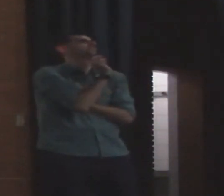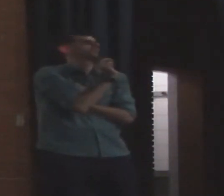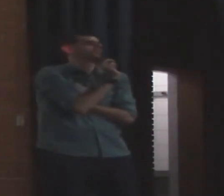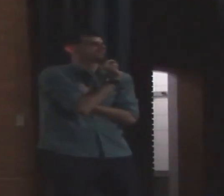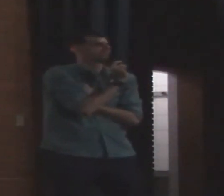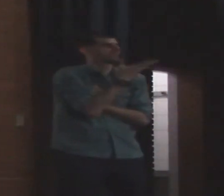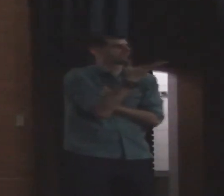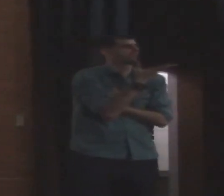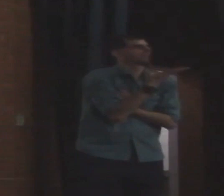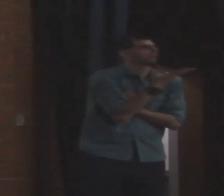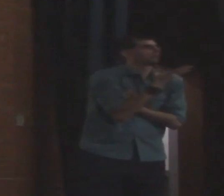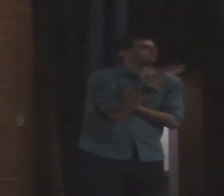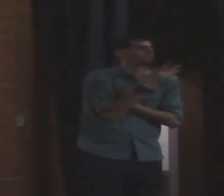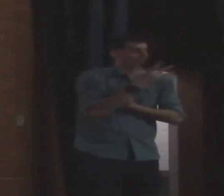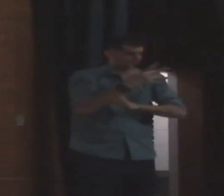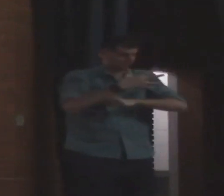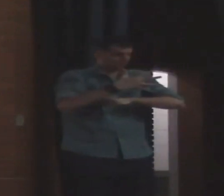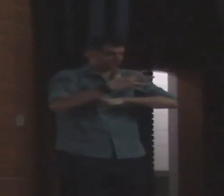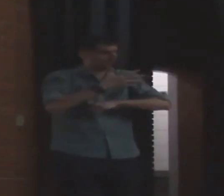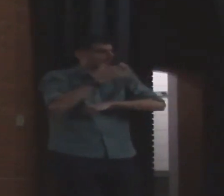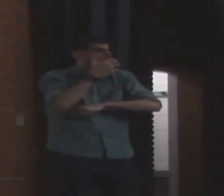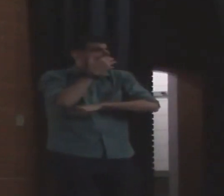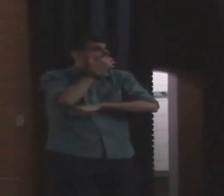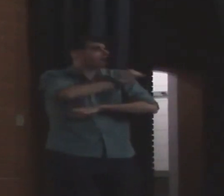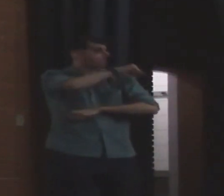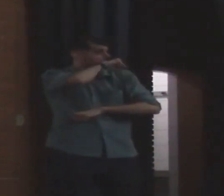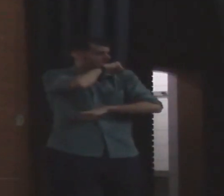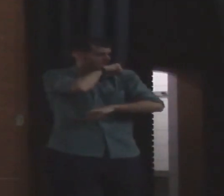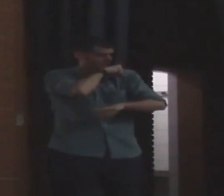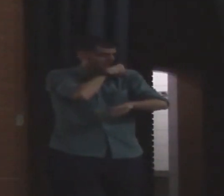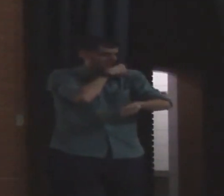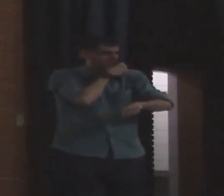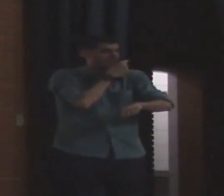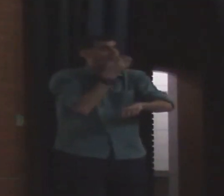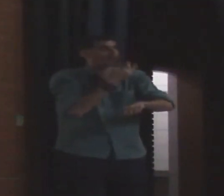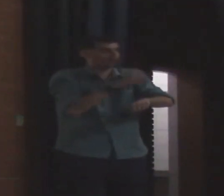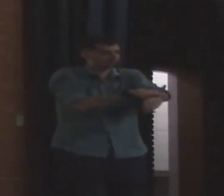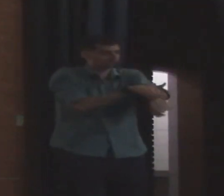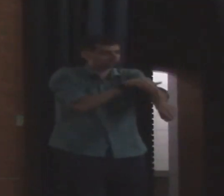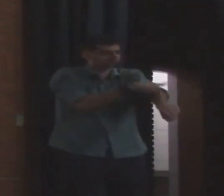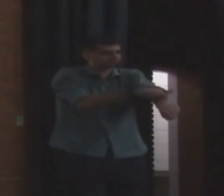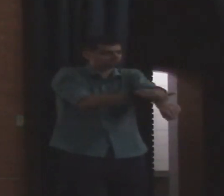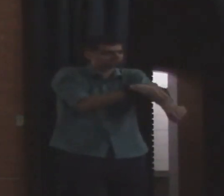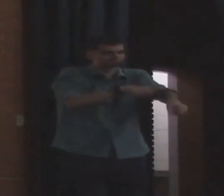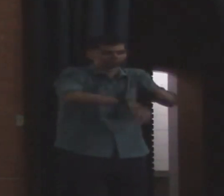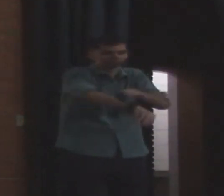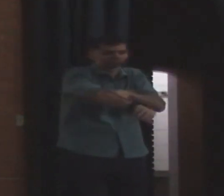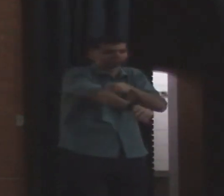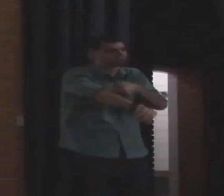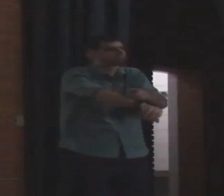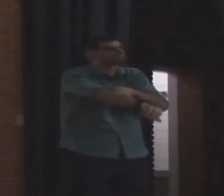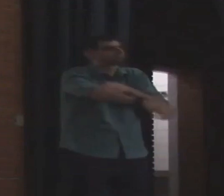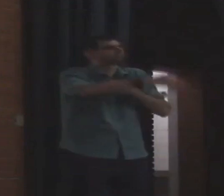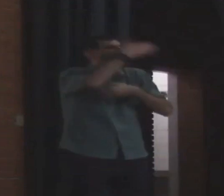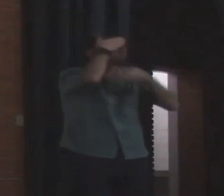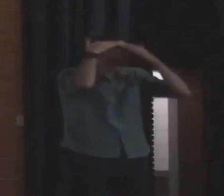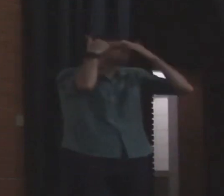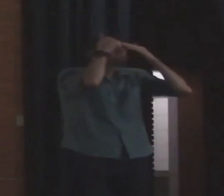bem interessante o que está acontecendo, né? Que assim, a mãe, ela estava ali com a situação com a filha toda